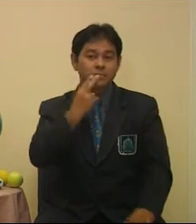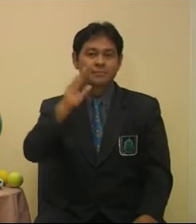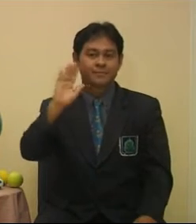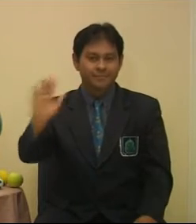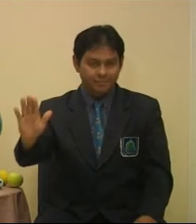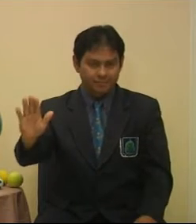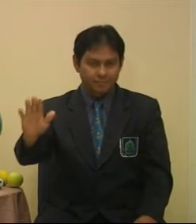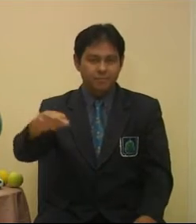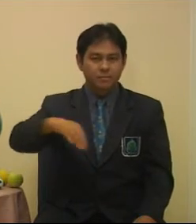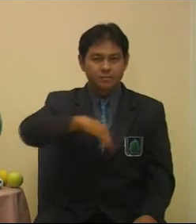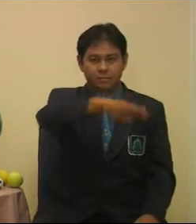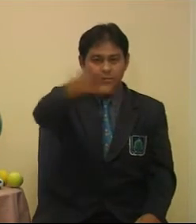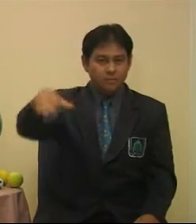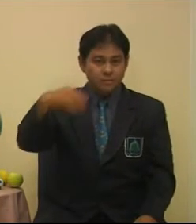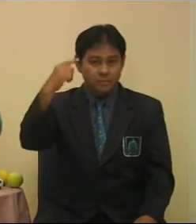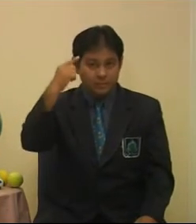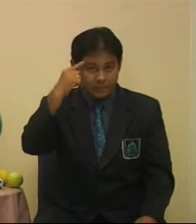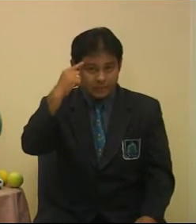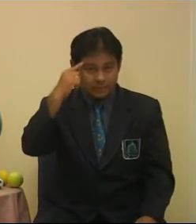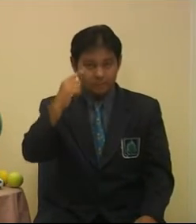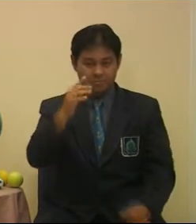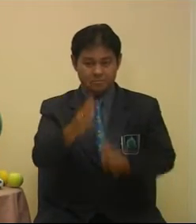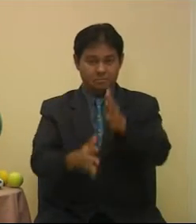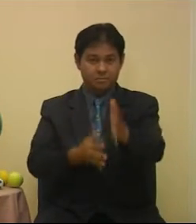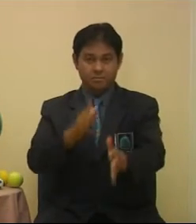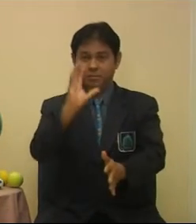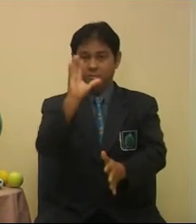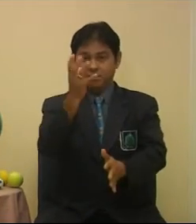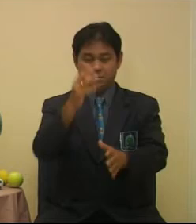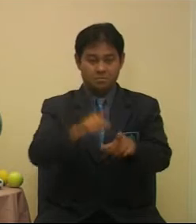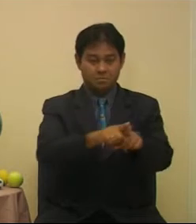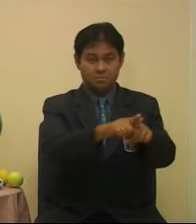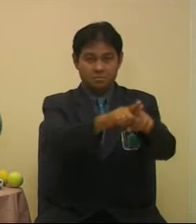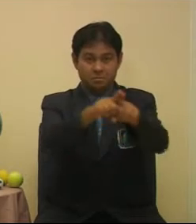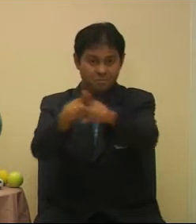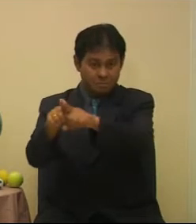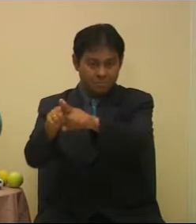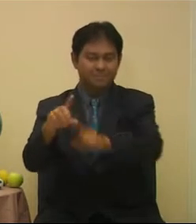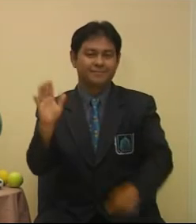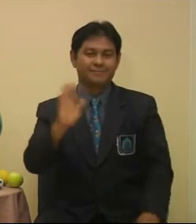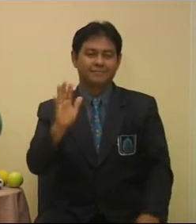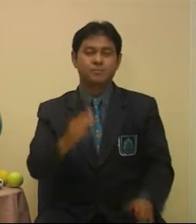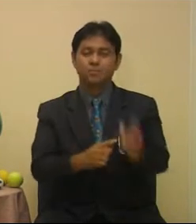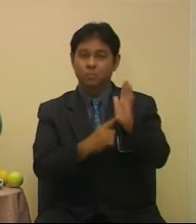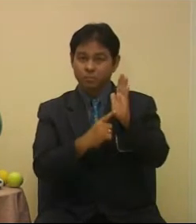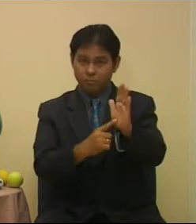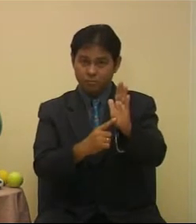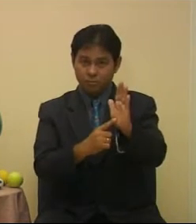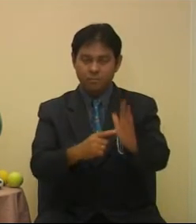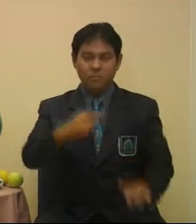ามือไทยคนส่วนใหญ่มักคิดว่าภาษามือเป็นภาษาที่ใช้เหมือนกันทั่วโลกจริงๆแล้วไม่ใช่หรอกครับ